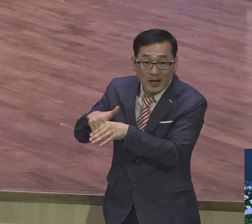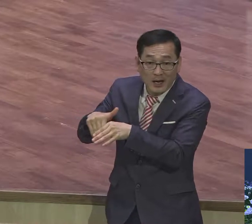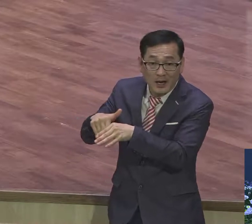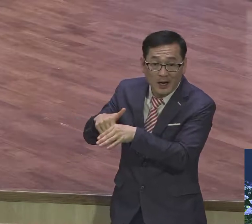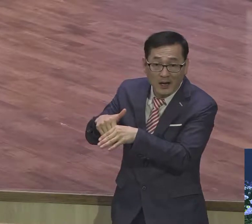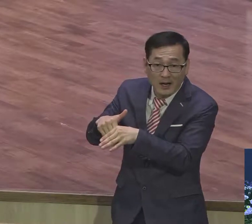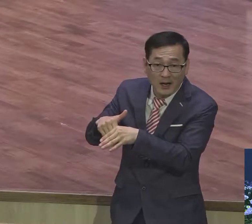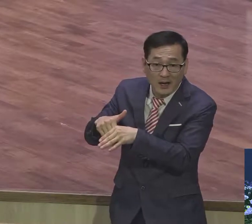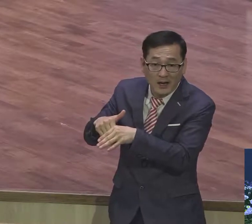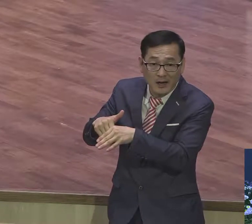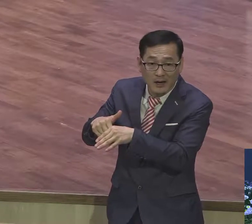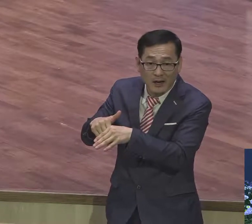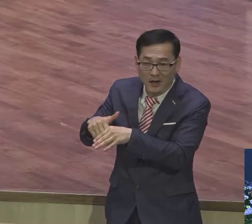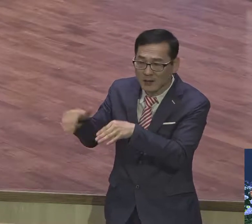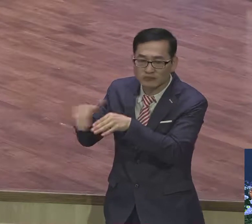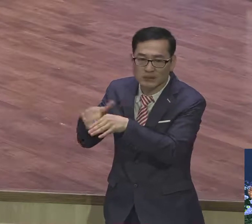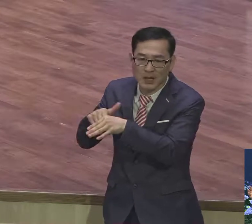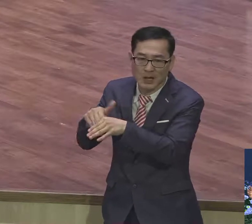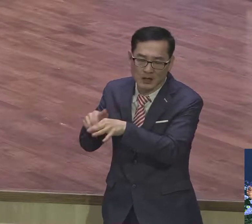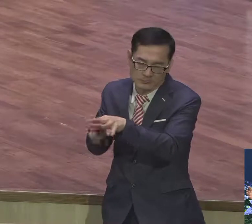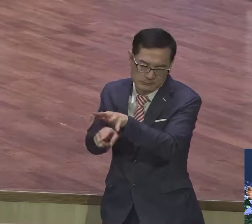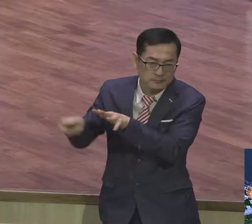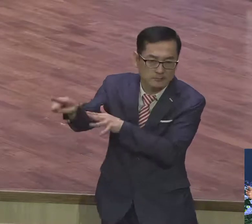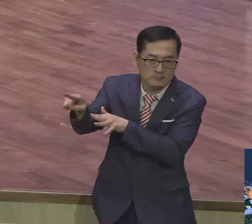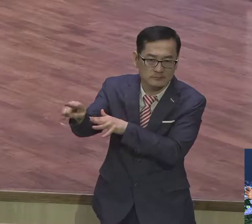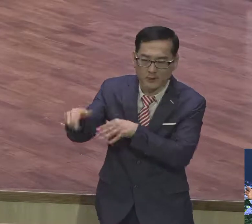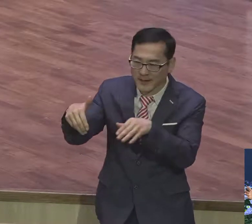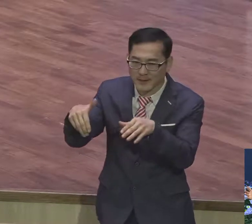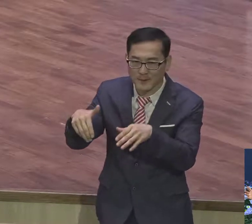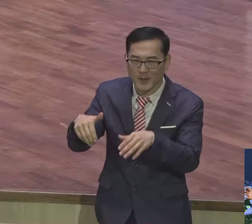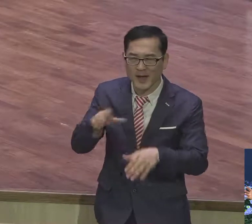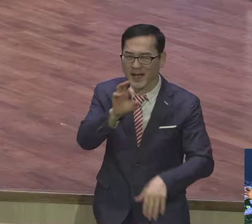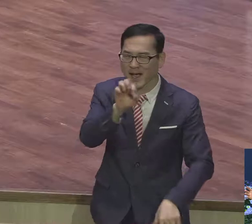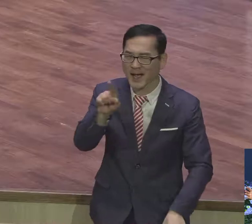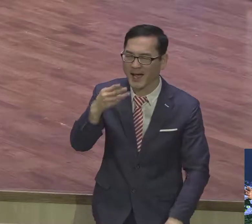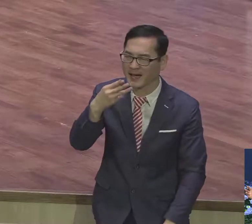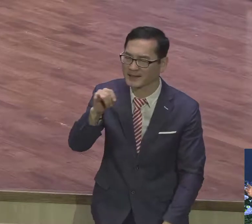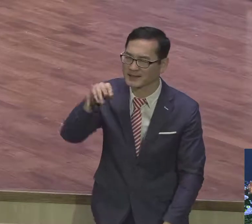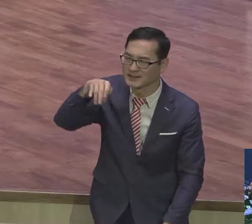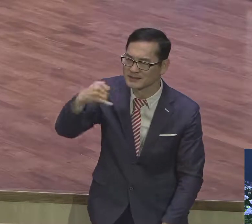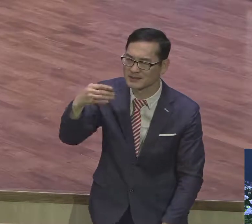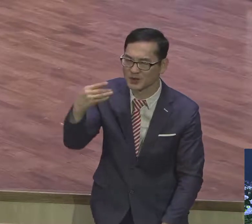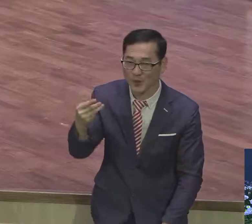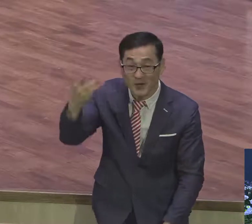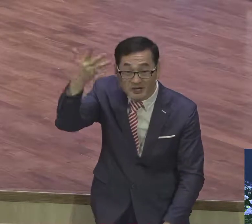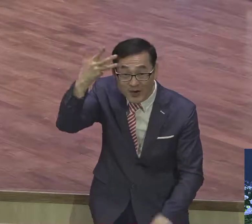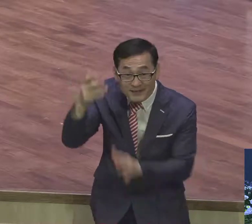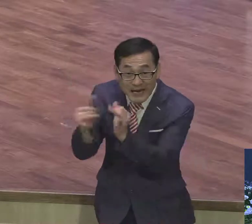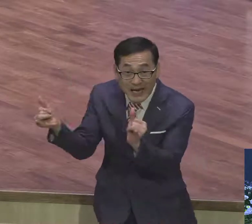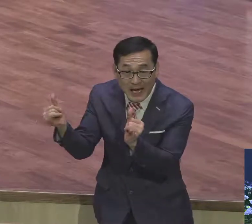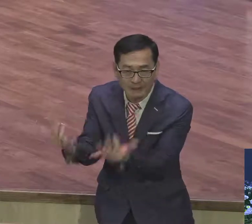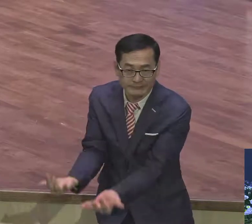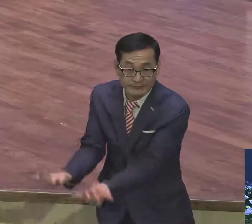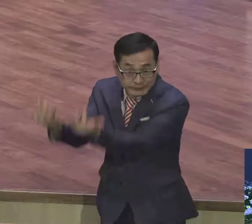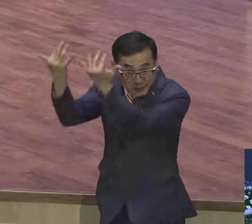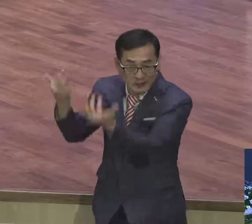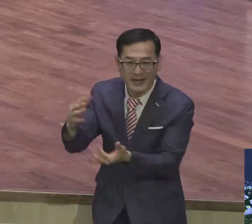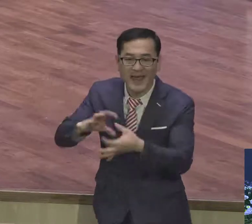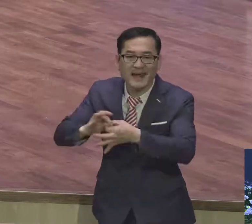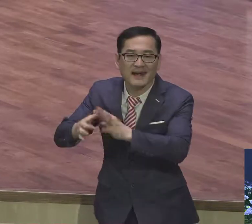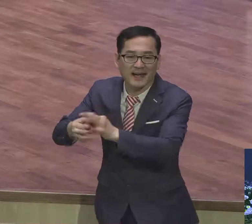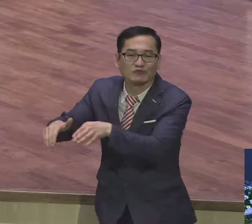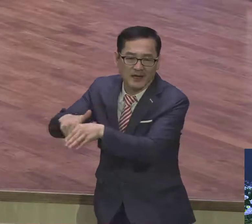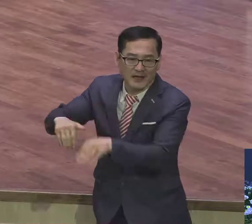기록되었어요 헬라의 철학 아리스토텔레스 플라톤 전부 헬라 사람들이에요 헬라 문화